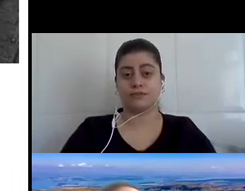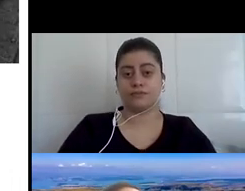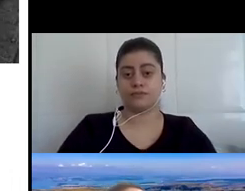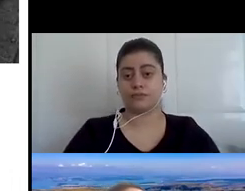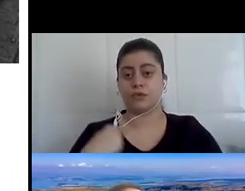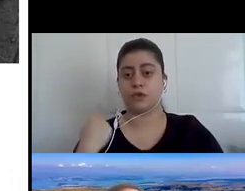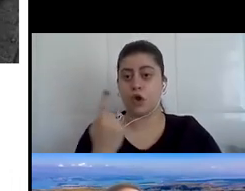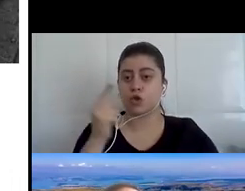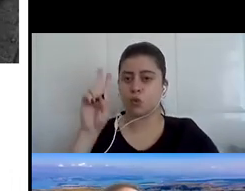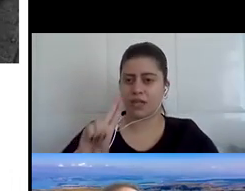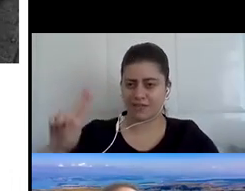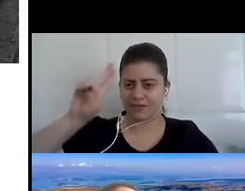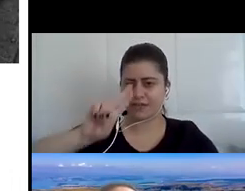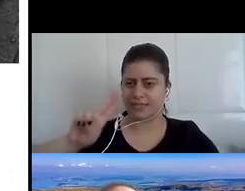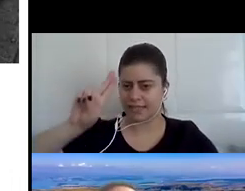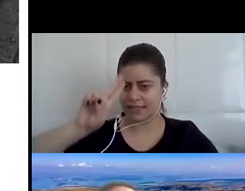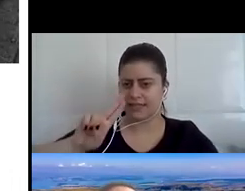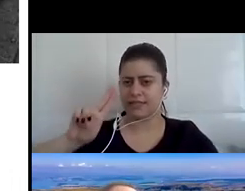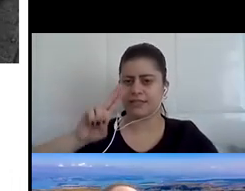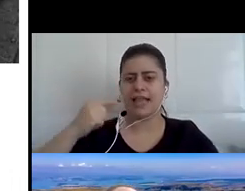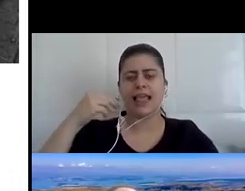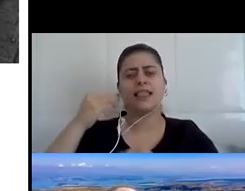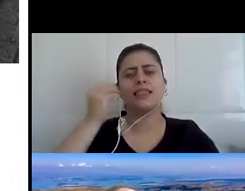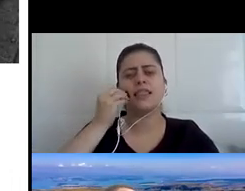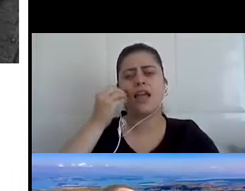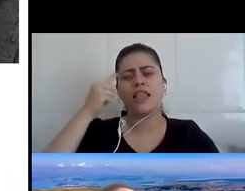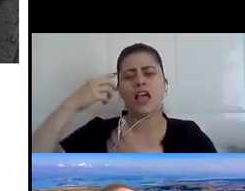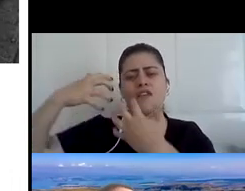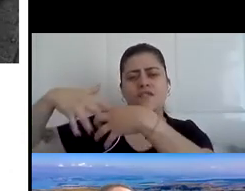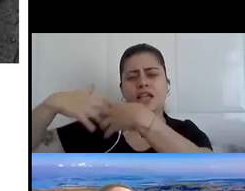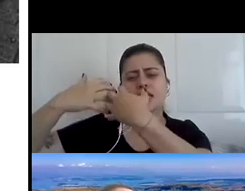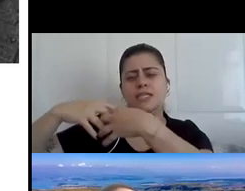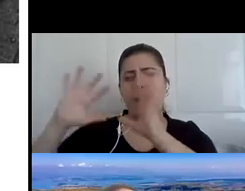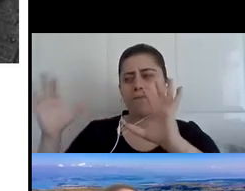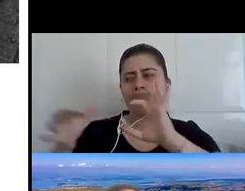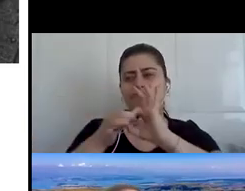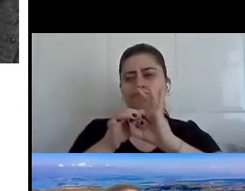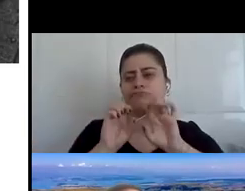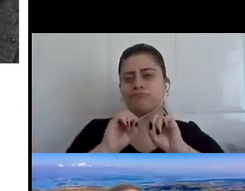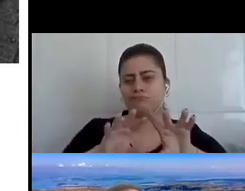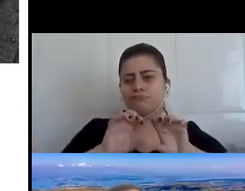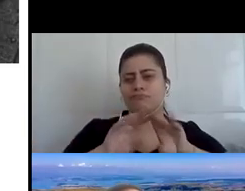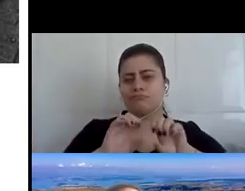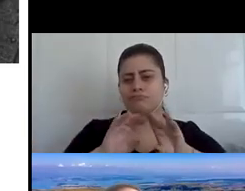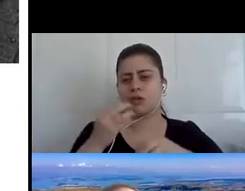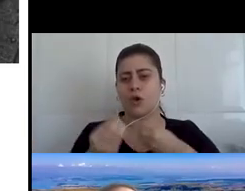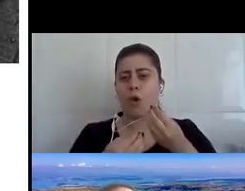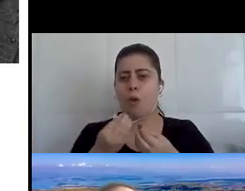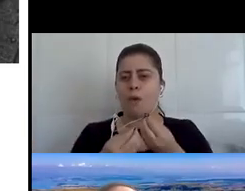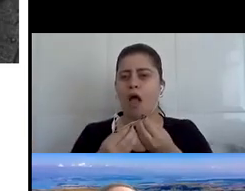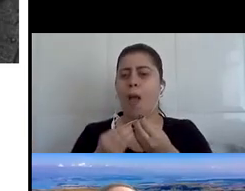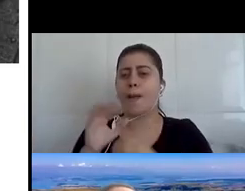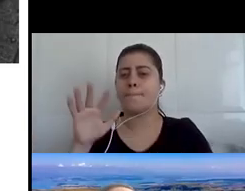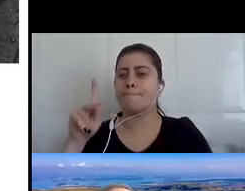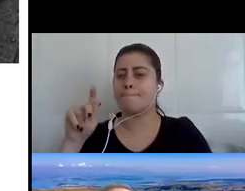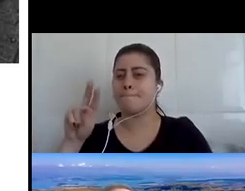gente tenta muito trabalhar essa questão da reflexão com a educação, partindo muito de Paulo Freire, né, com essa